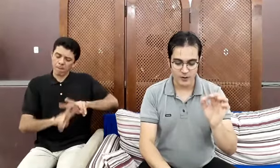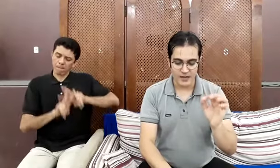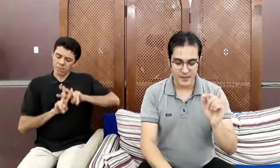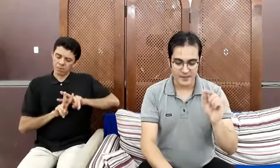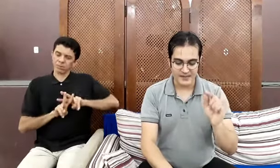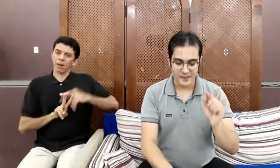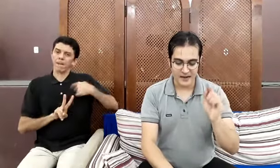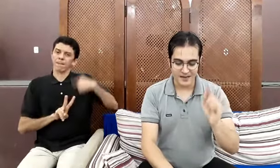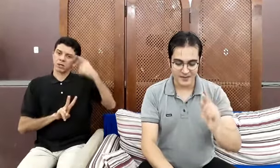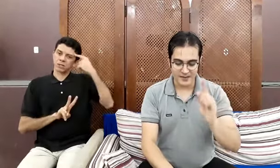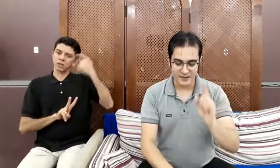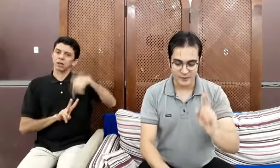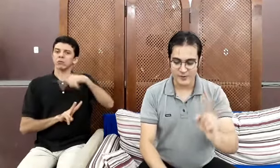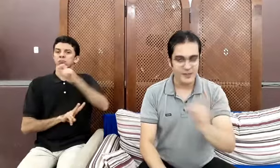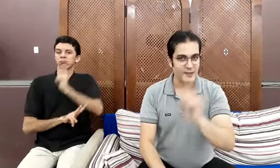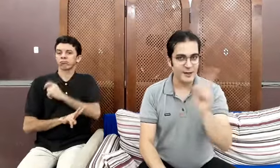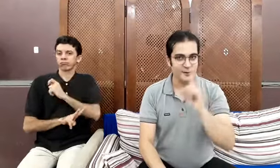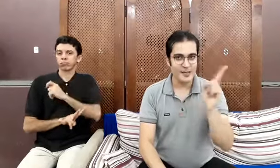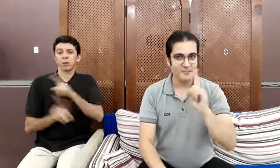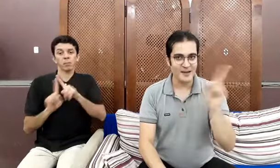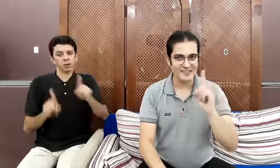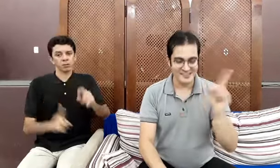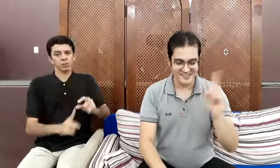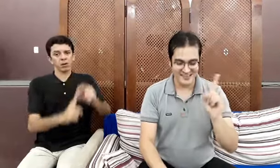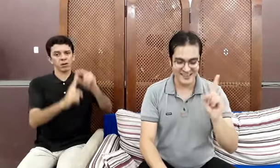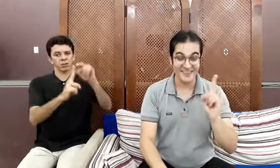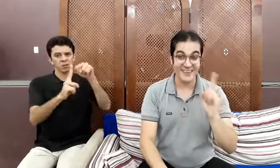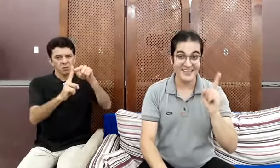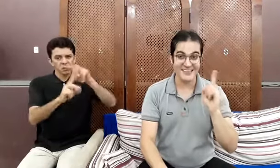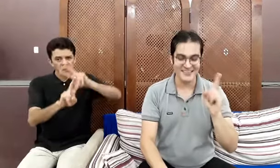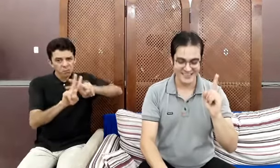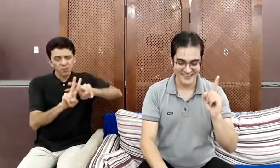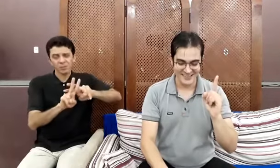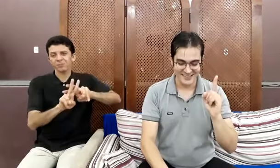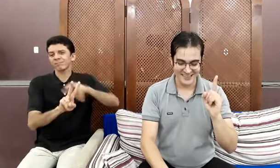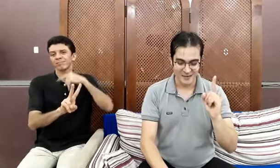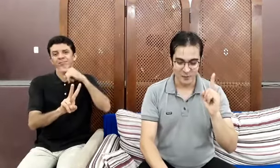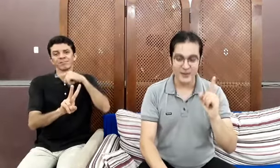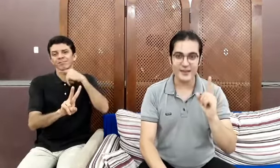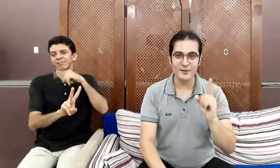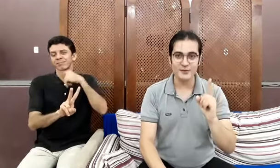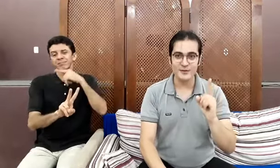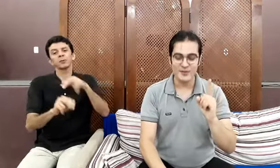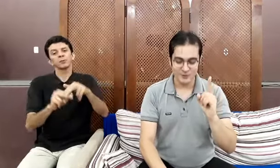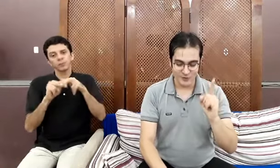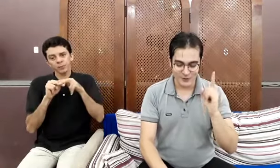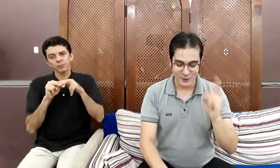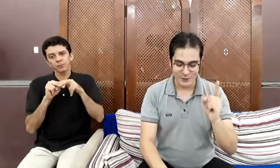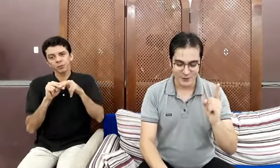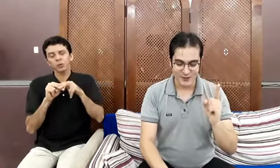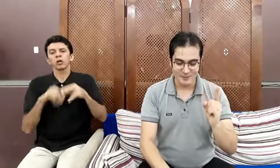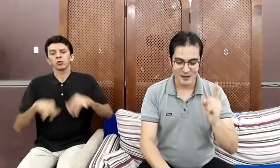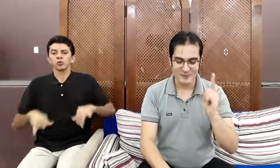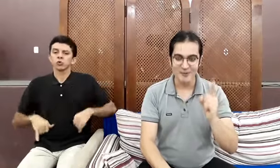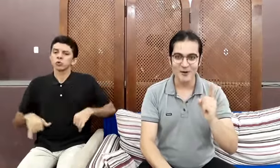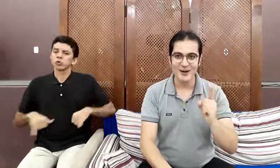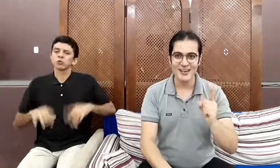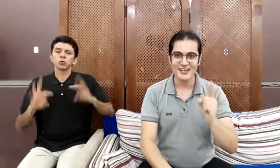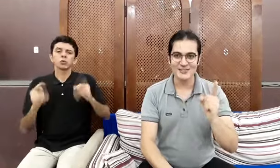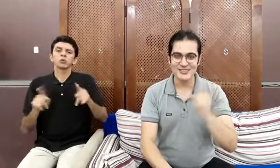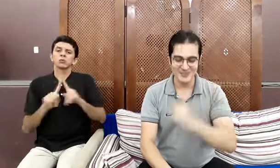malfeitor, mas a palavra de Deus não está presa. Olha só: Portanto, tudo sofro por